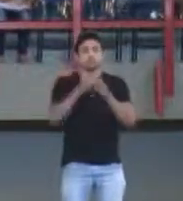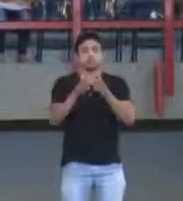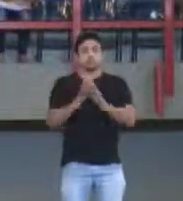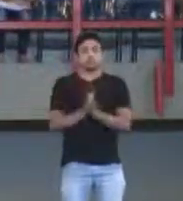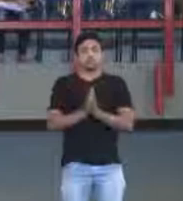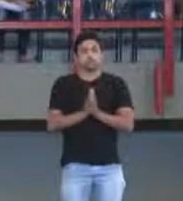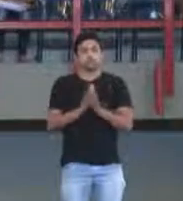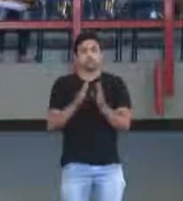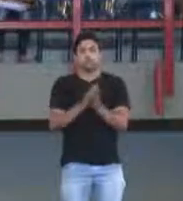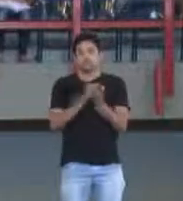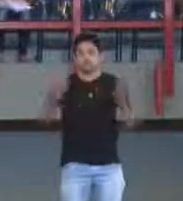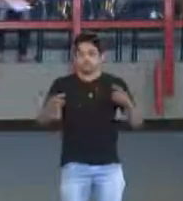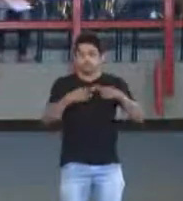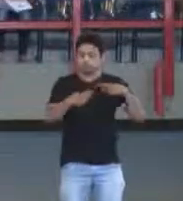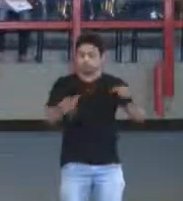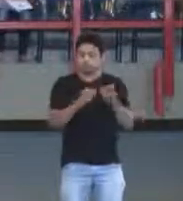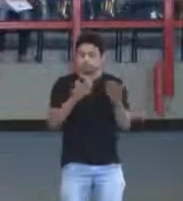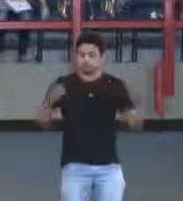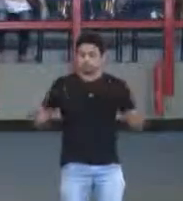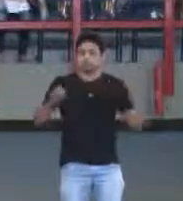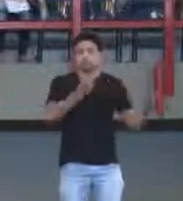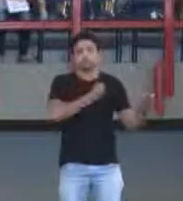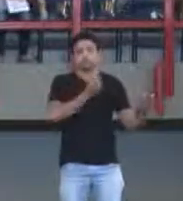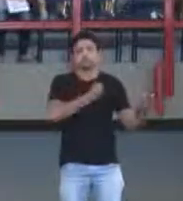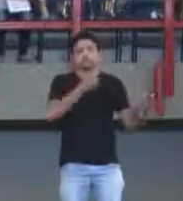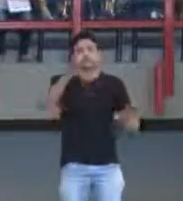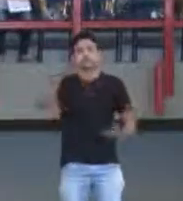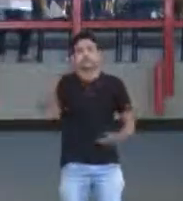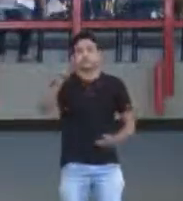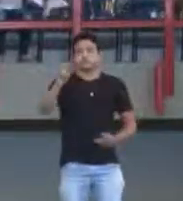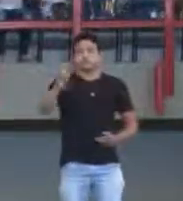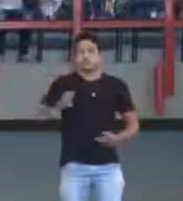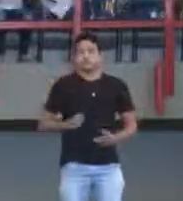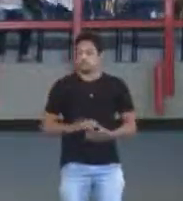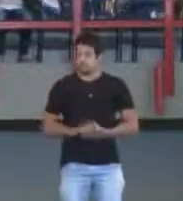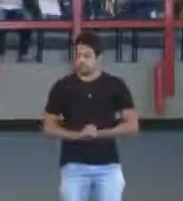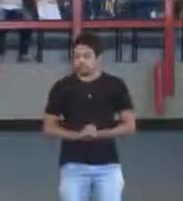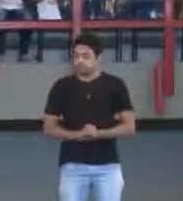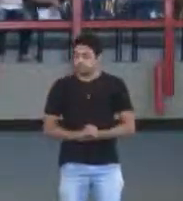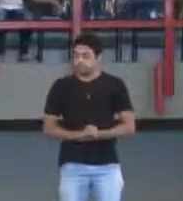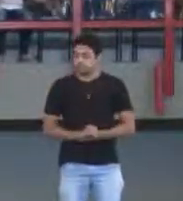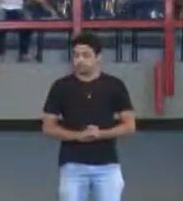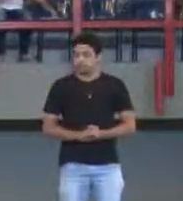todos abrindo aí a sua apostila na página 35.